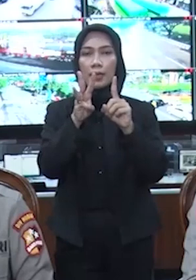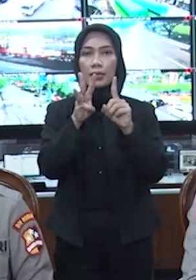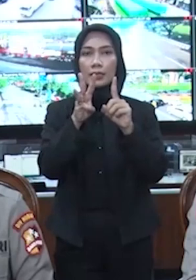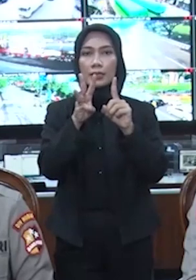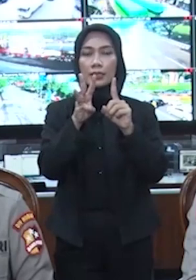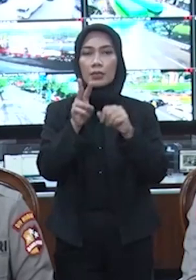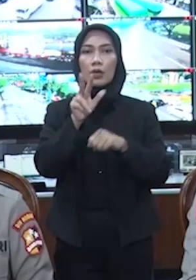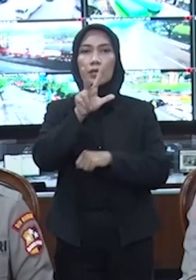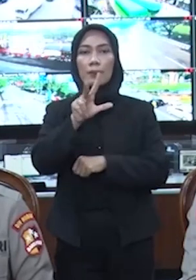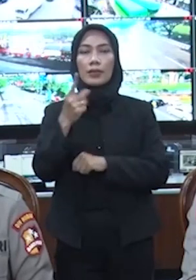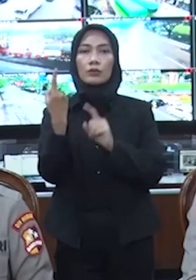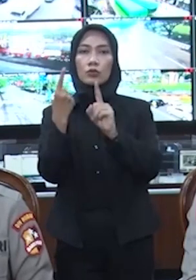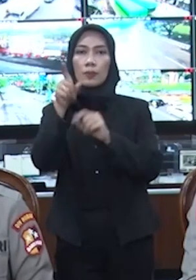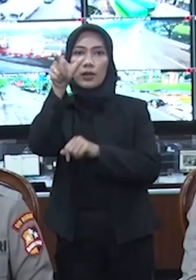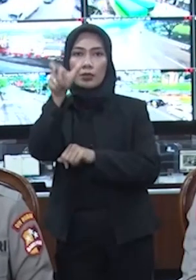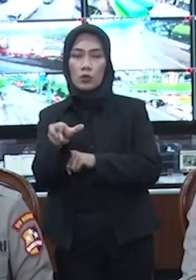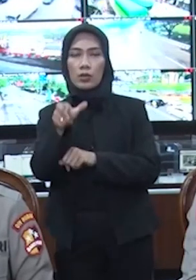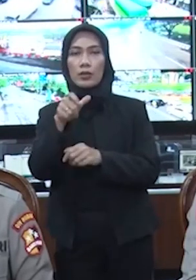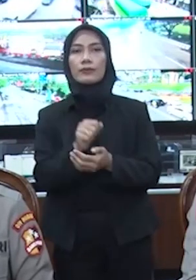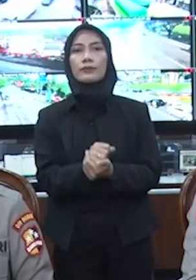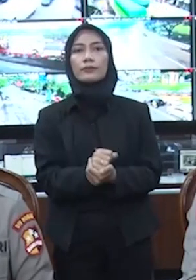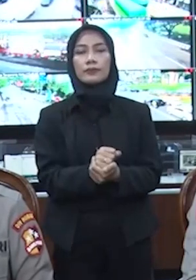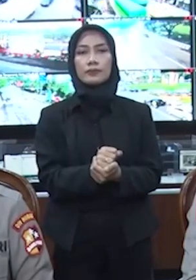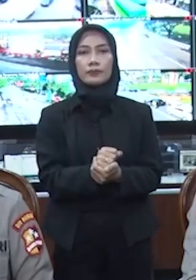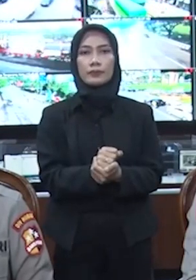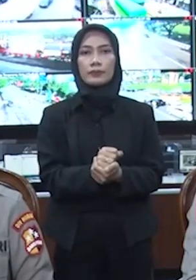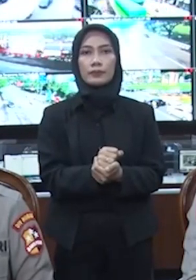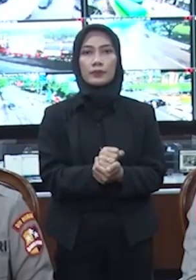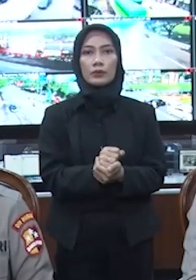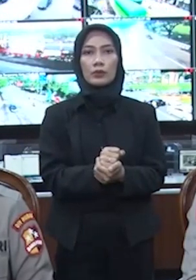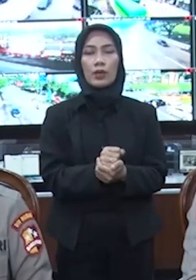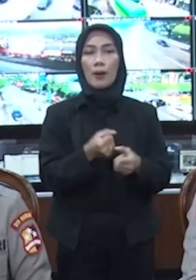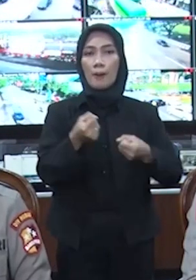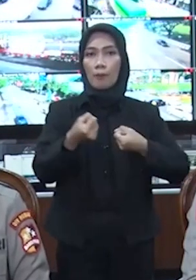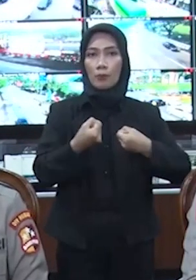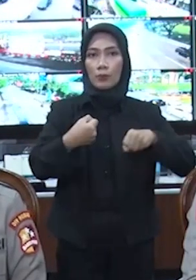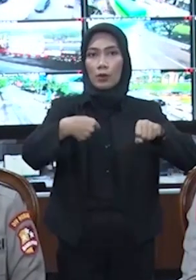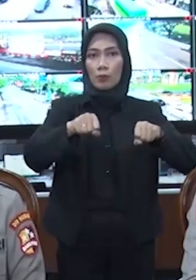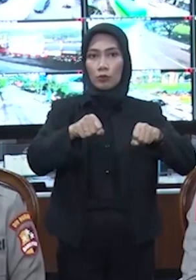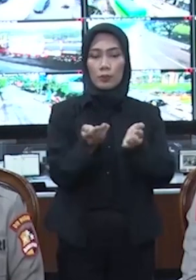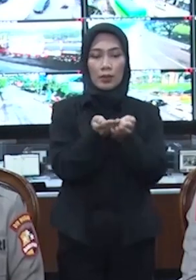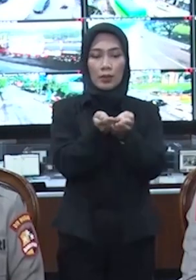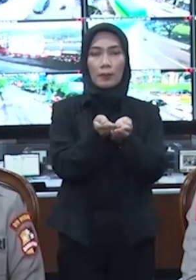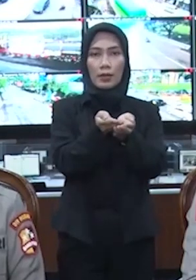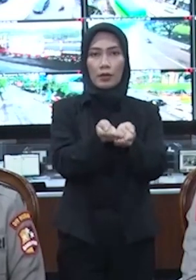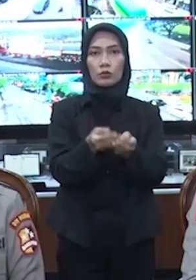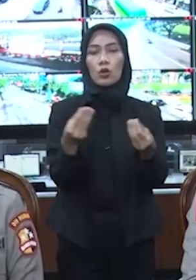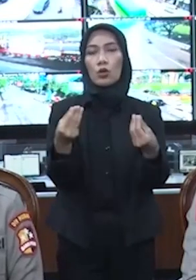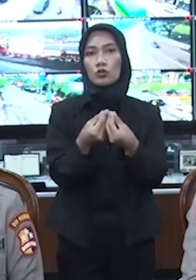13.811 orang sedangkan untuk jumlah kendaraan yang berangkat sebanyak